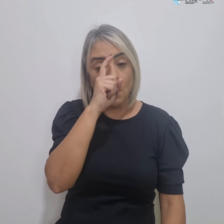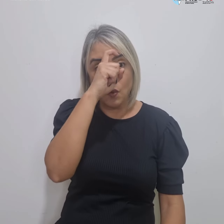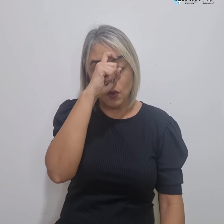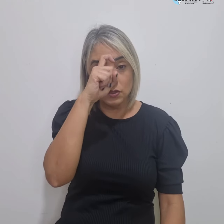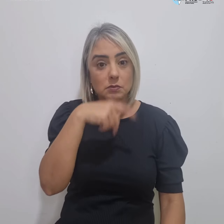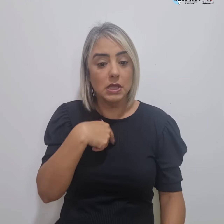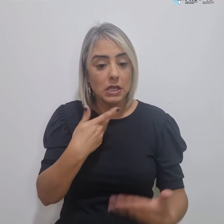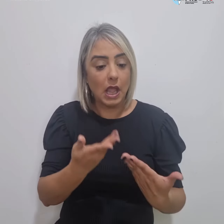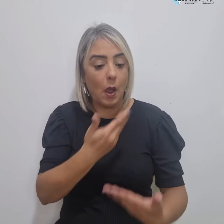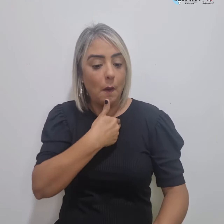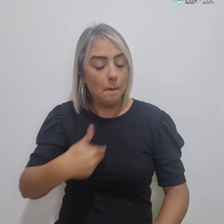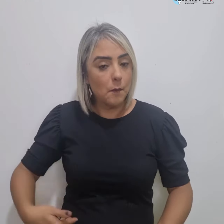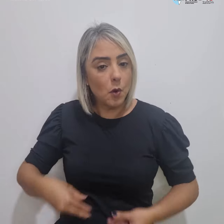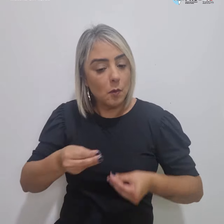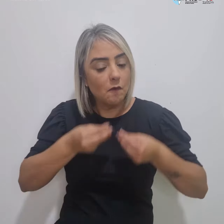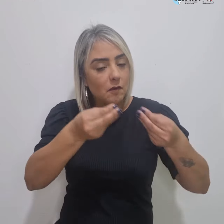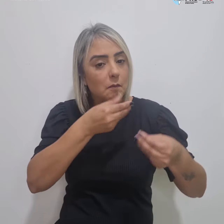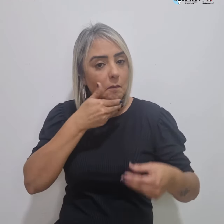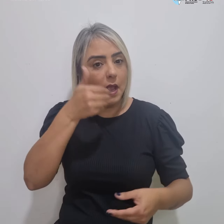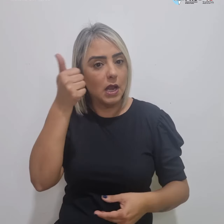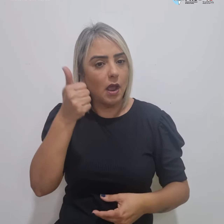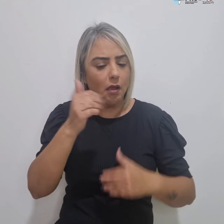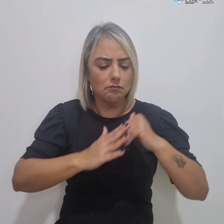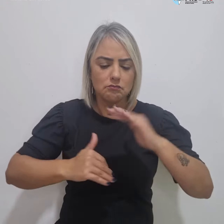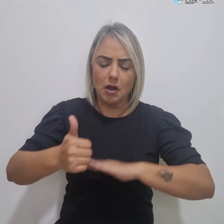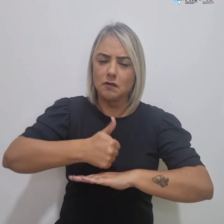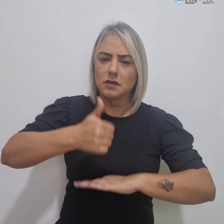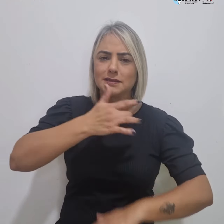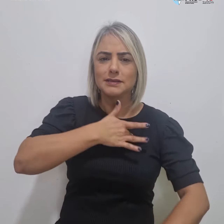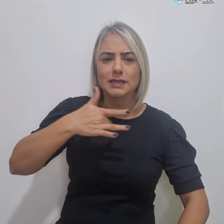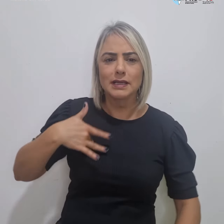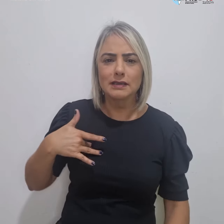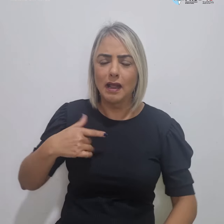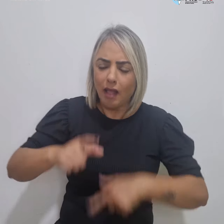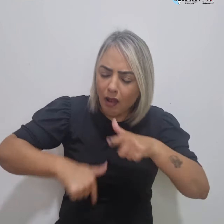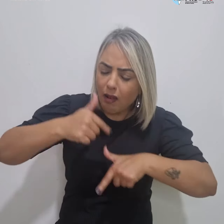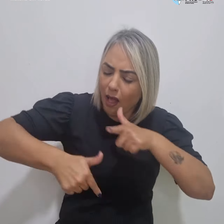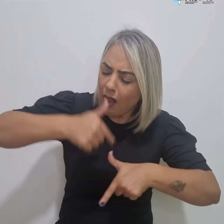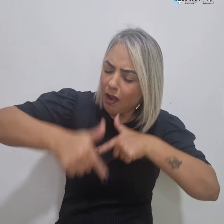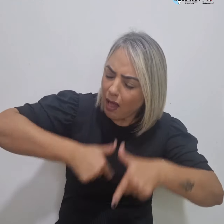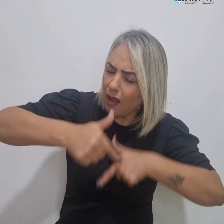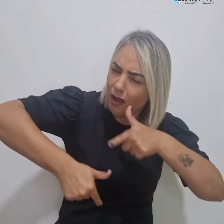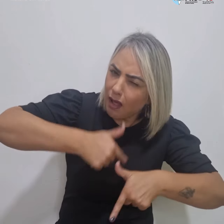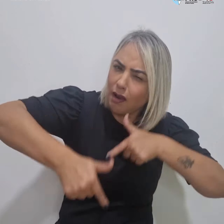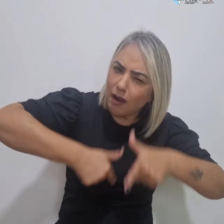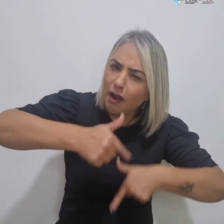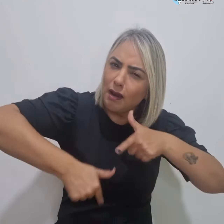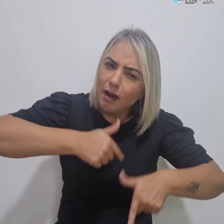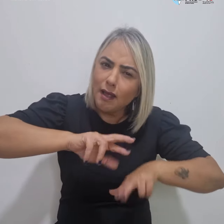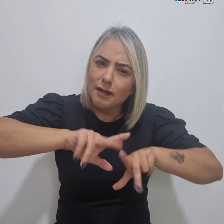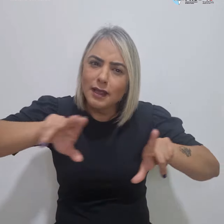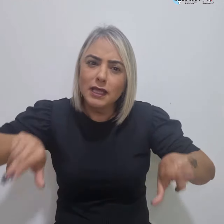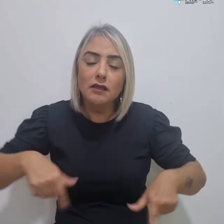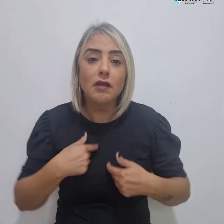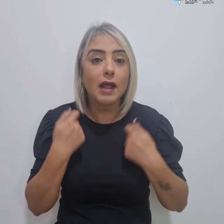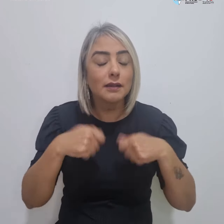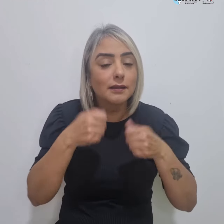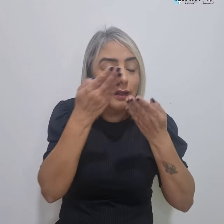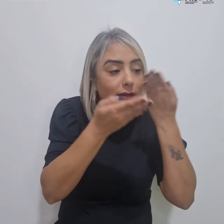poderem oferecer o seu melhor. Profissionais de saúde se desdobraram em vários para poder atender à